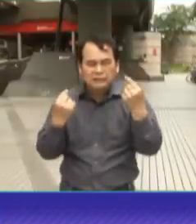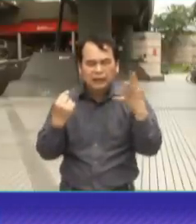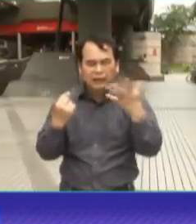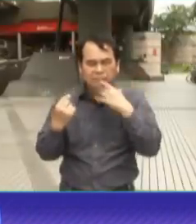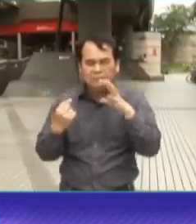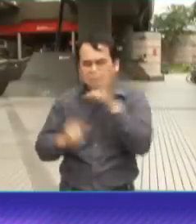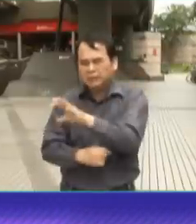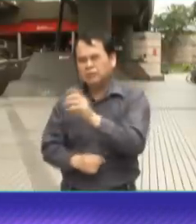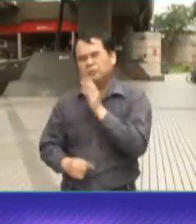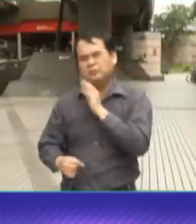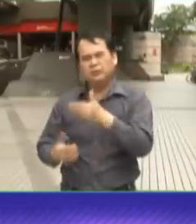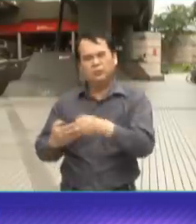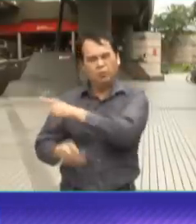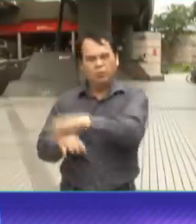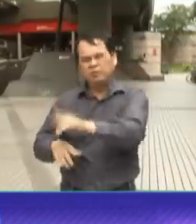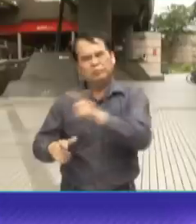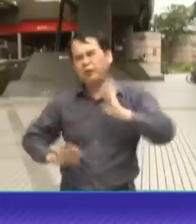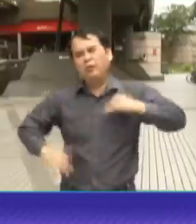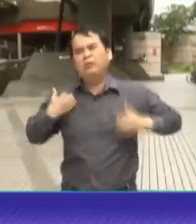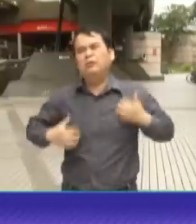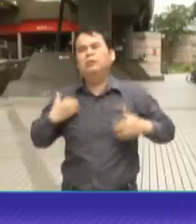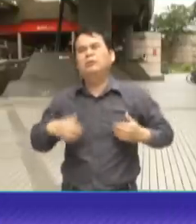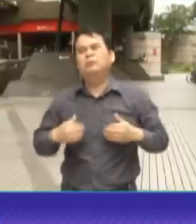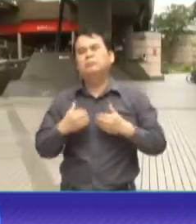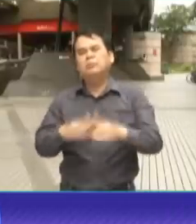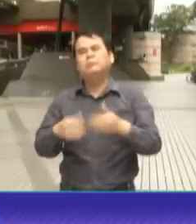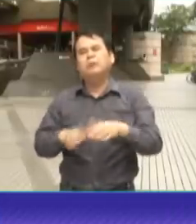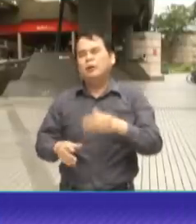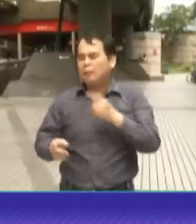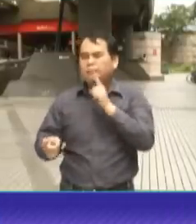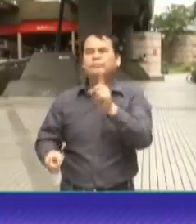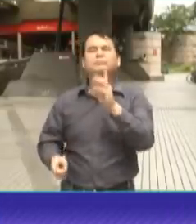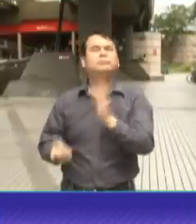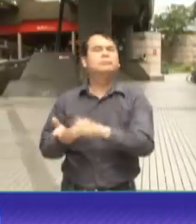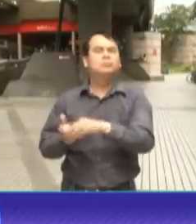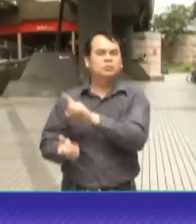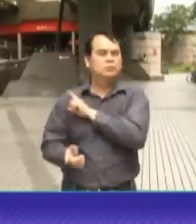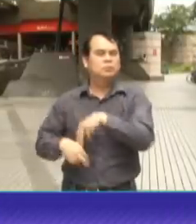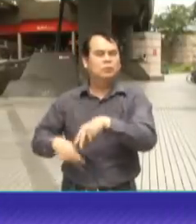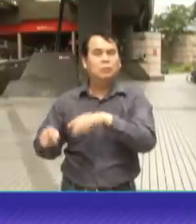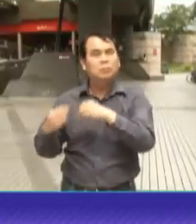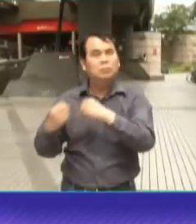的旧账，因为这样孩子也会不高兴。所以啊，不要说过头